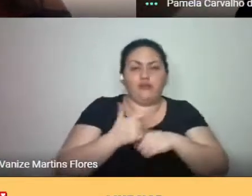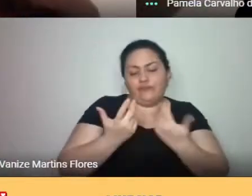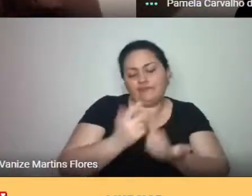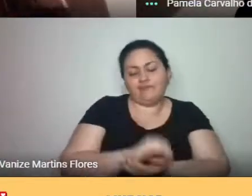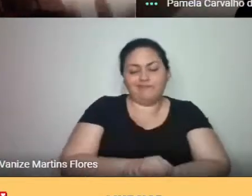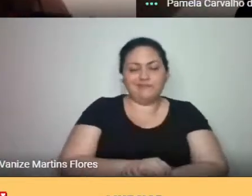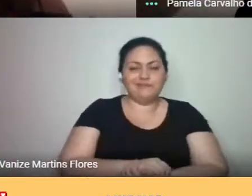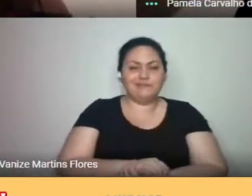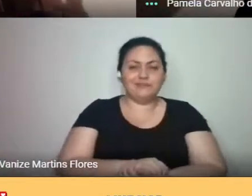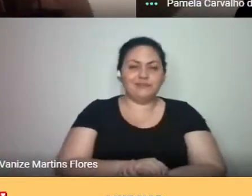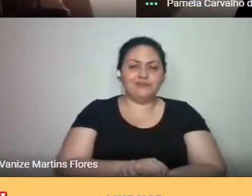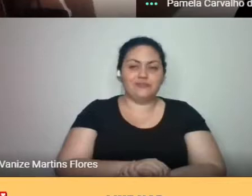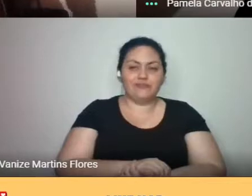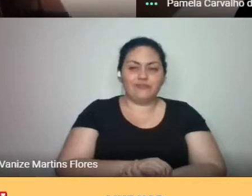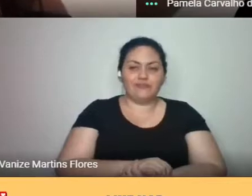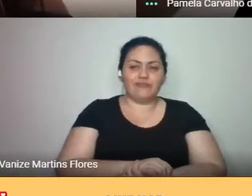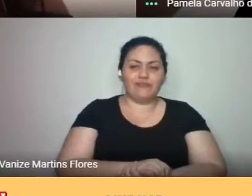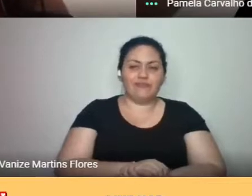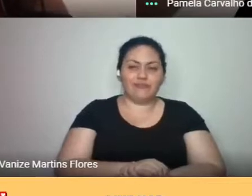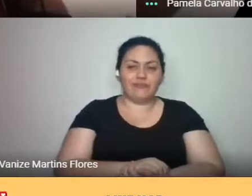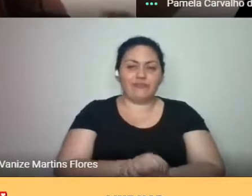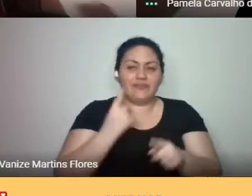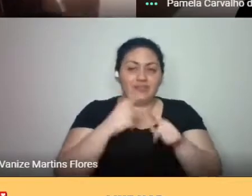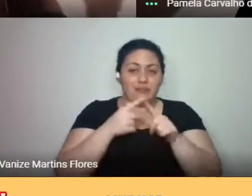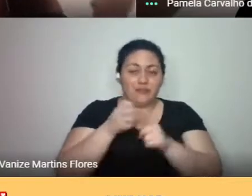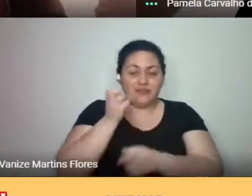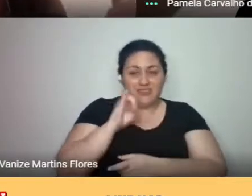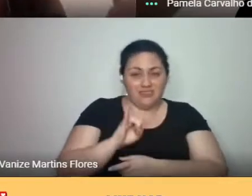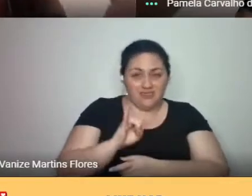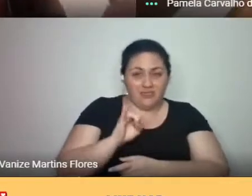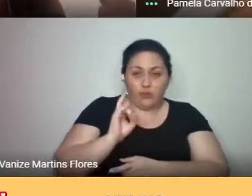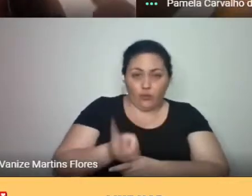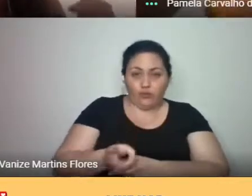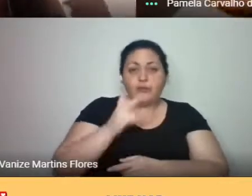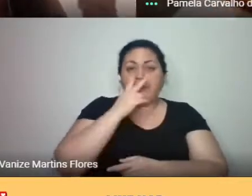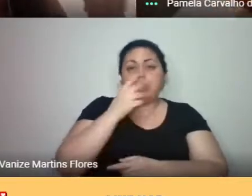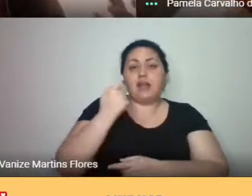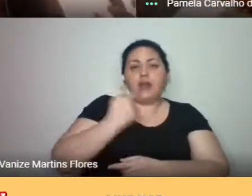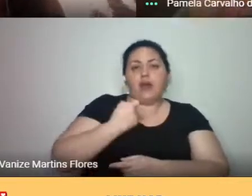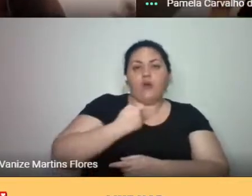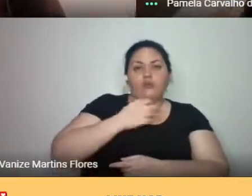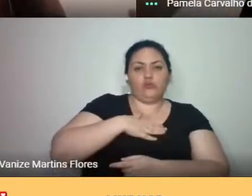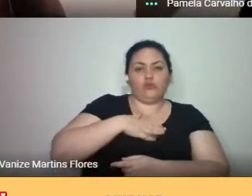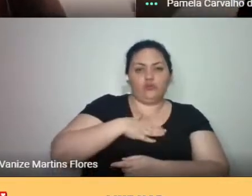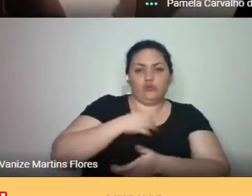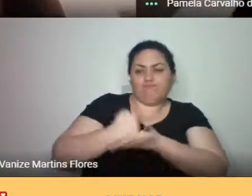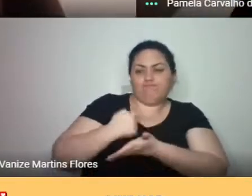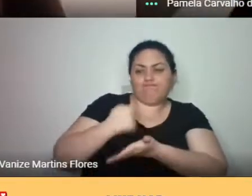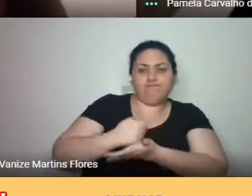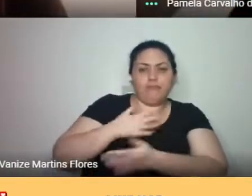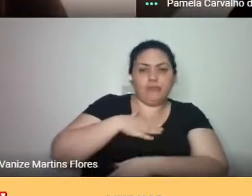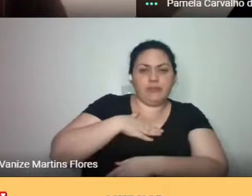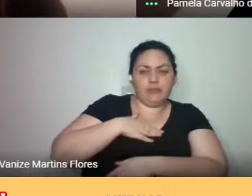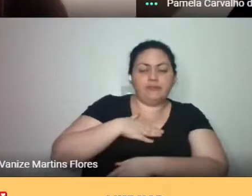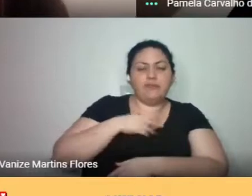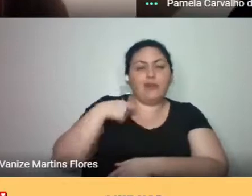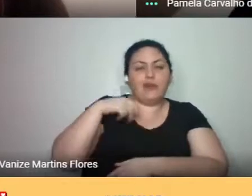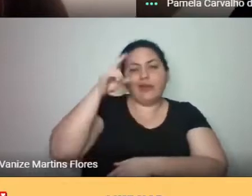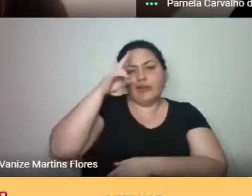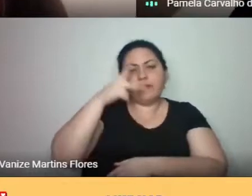Porque senão a gente fica nesse processo de autoexigência, né? Tava pensando nisso que a gente estava conversando antes, sobre desligar o